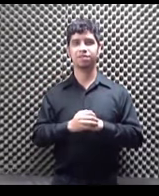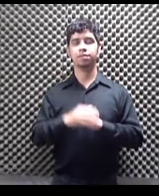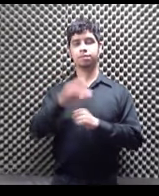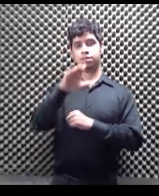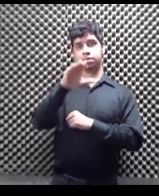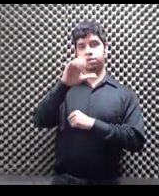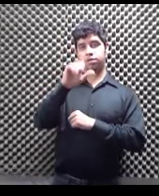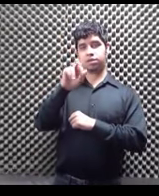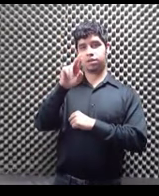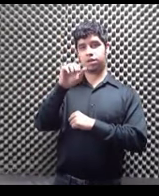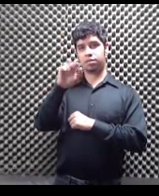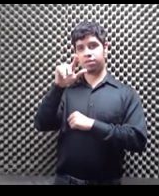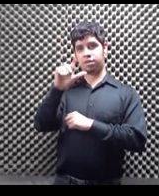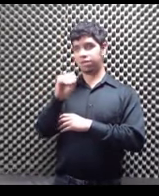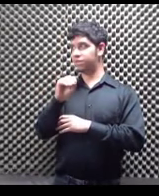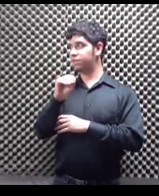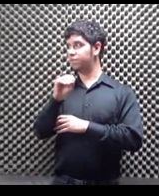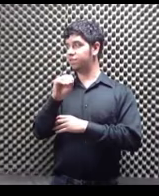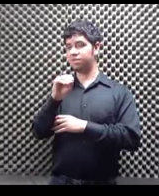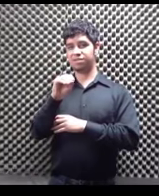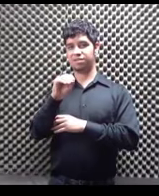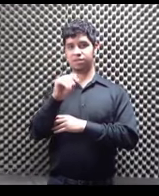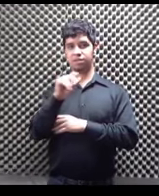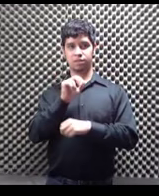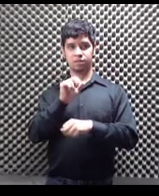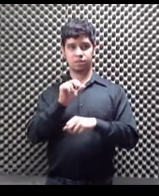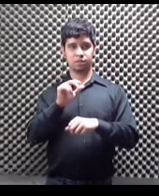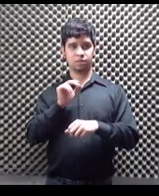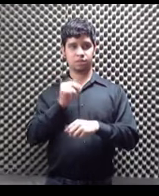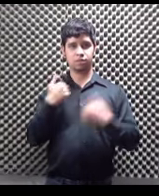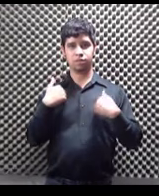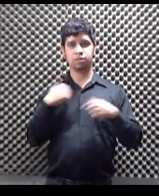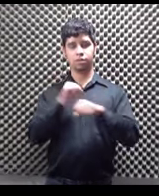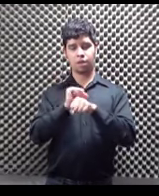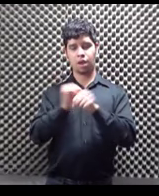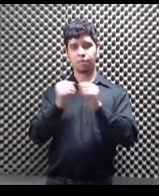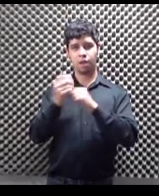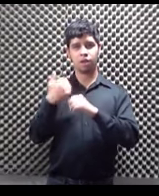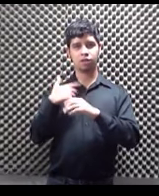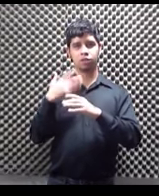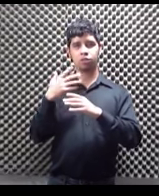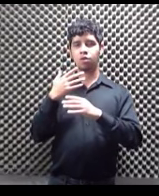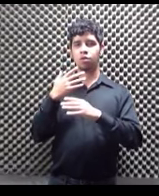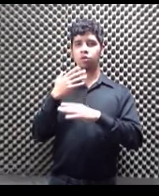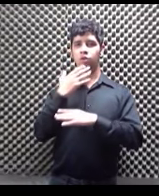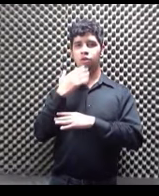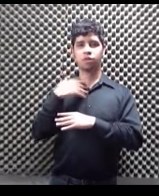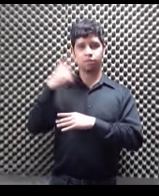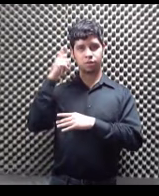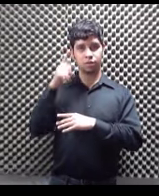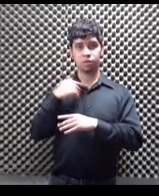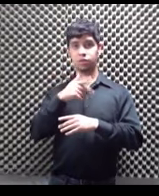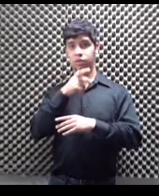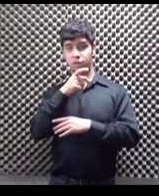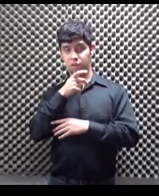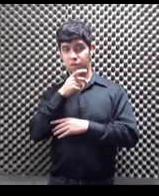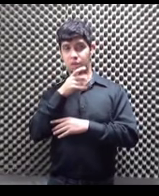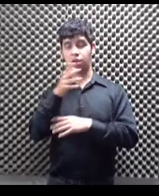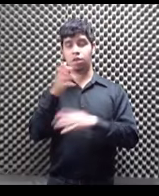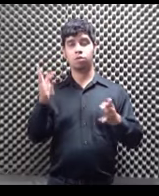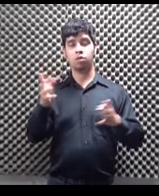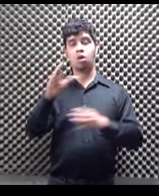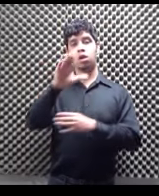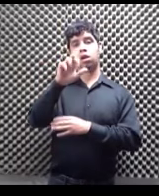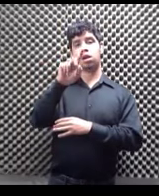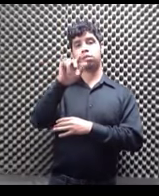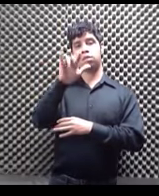Carmelo. Mira, Robinson te dice. Tenemos que trabajar el matizado del Colorado, pero sobrega. Qué poca vergüenza. El que habló fue Carmelo Santana, que